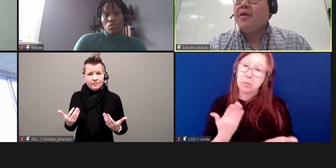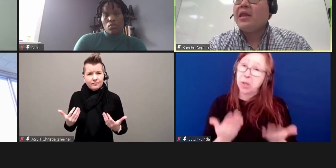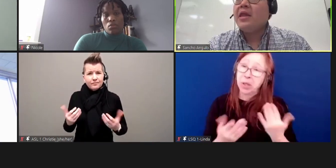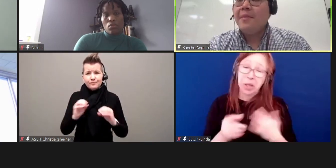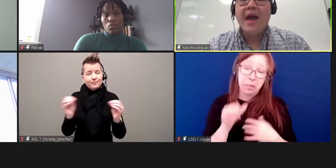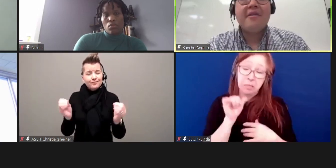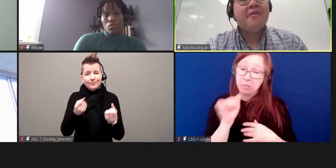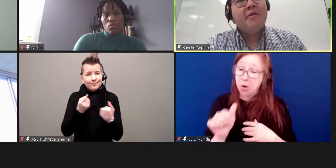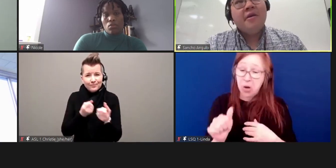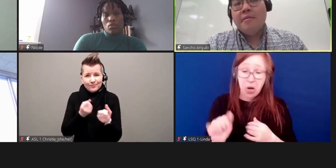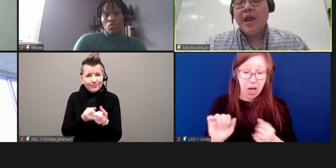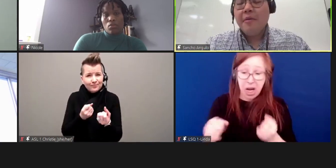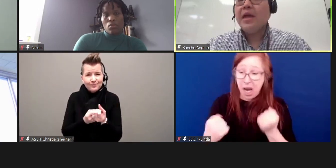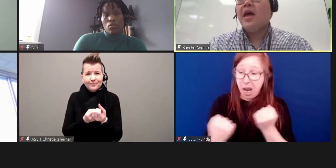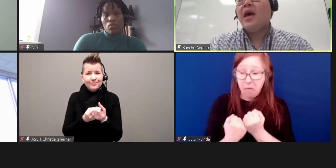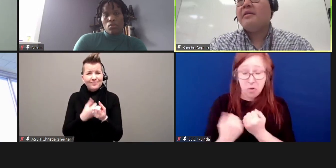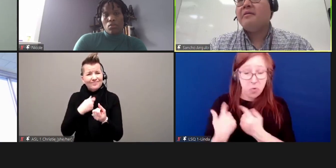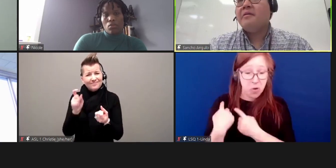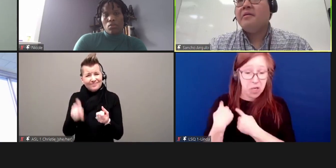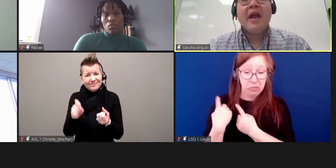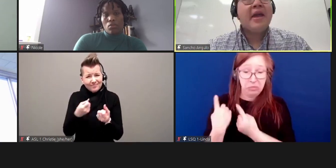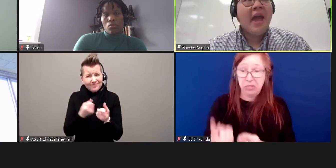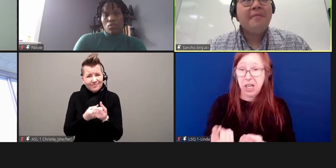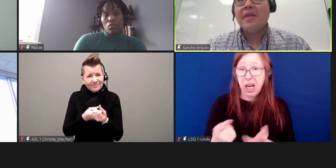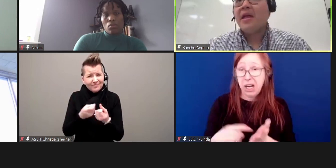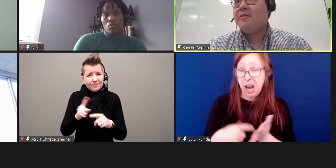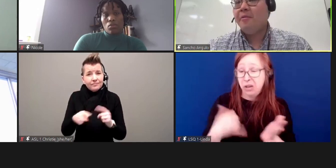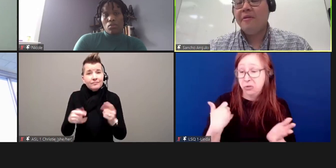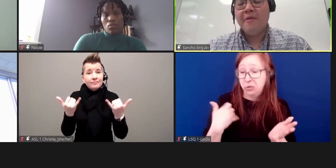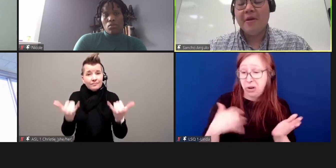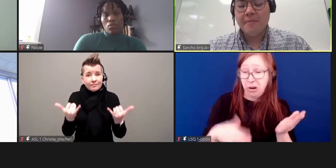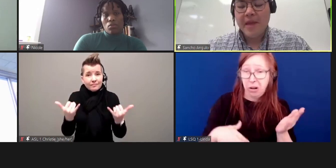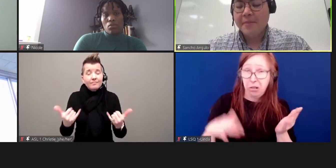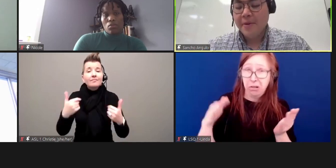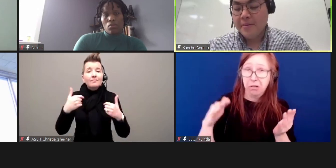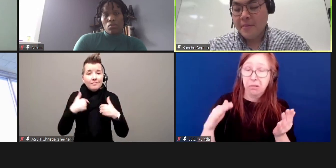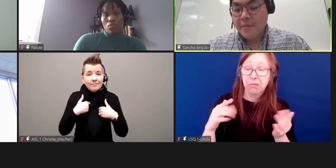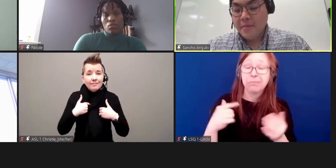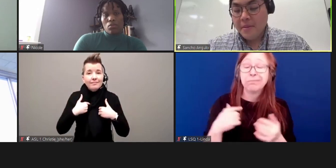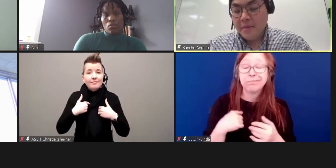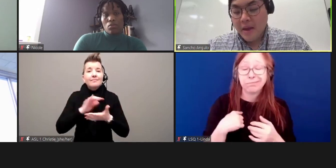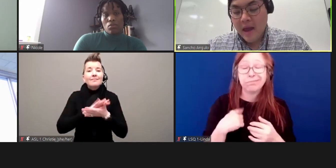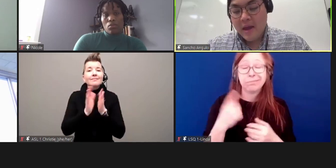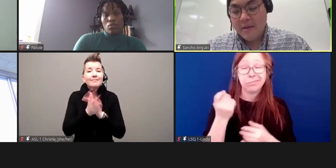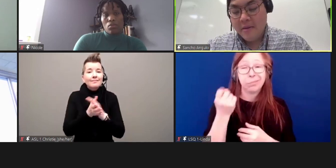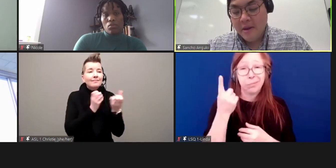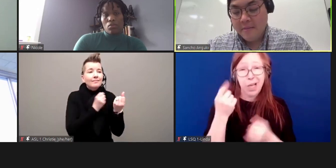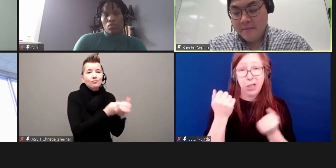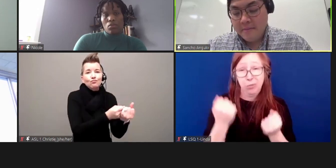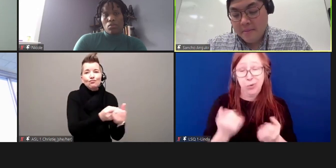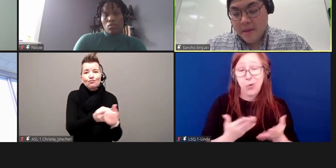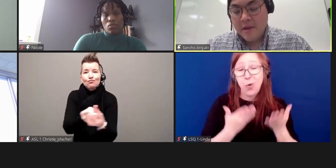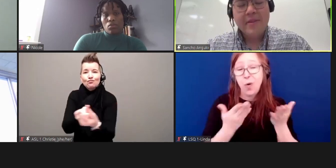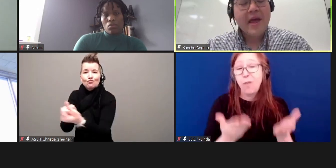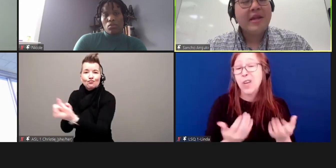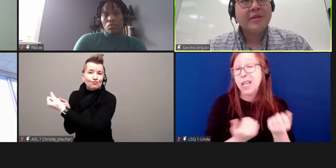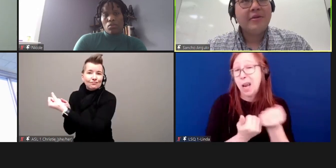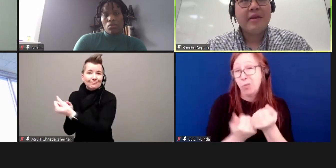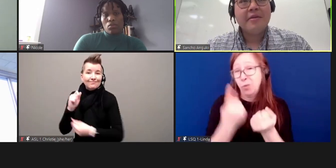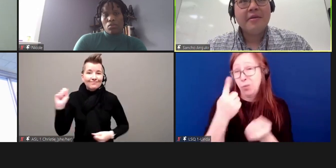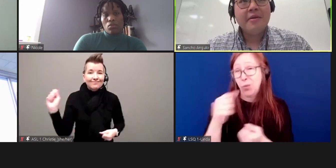ces appuis quand j'étais jeune, mais je comprends que je peux offrir cet appui à